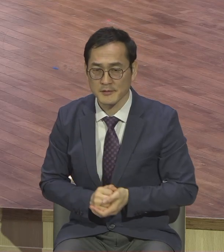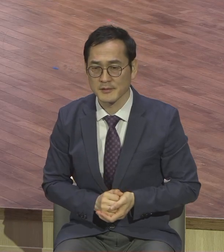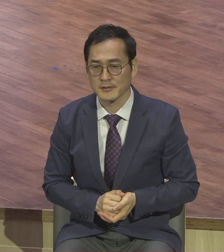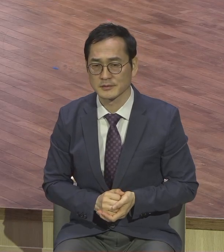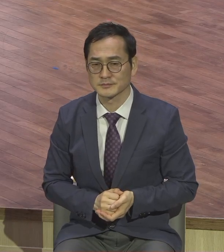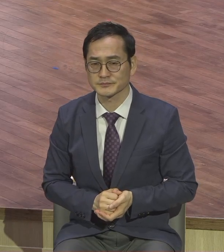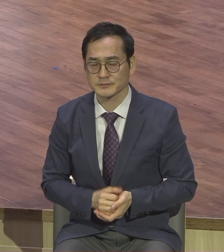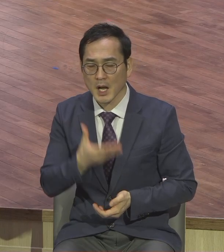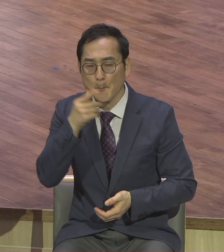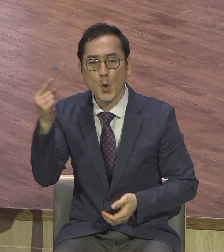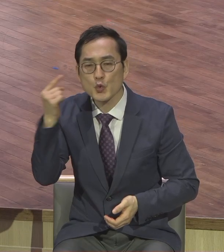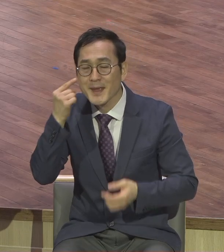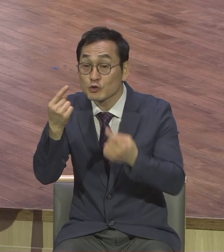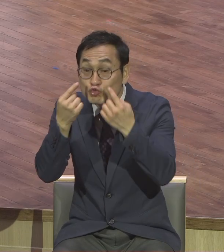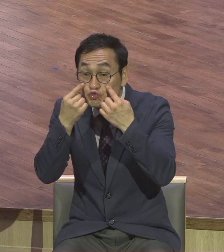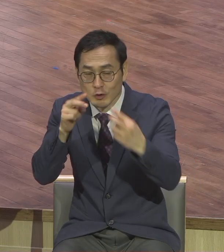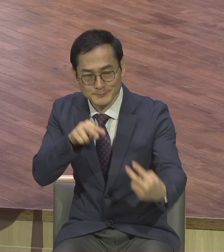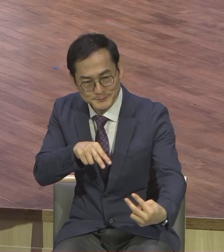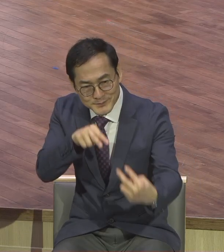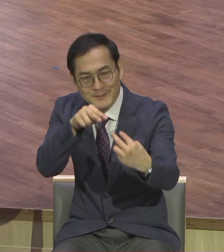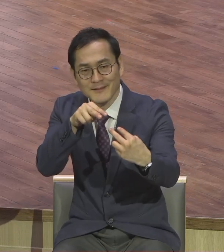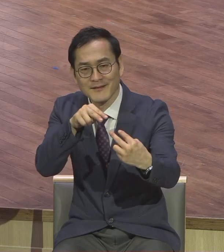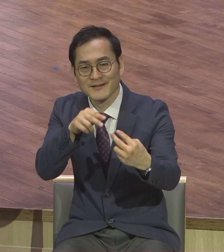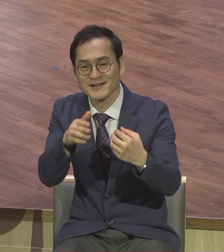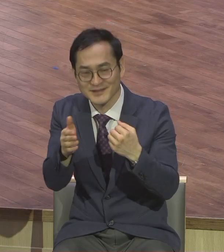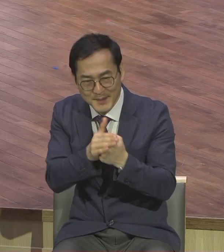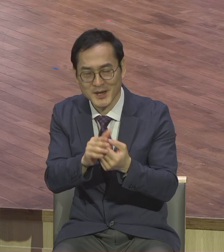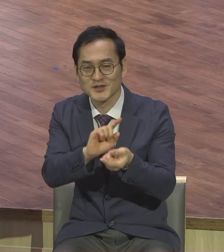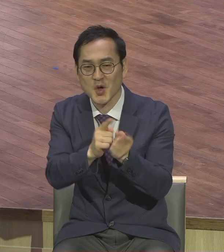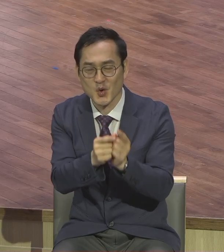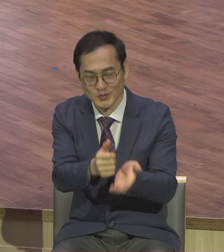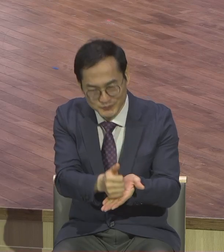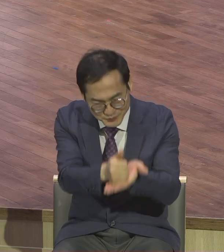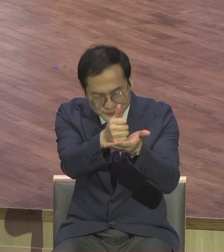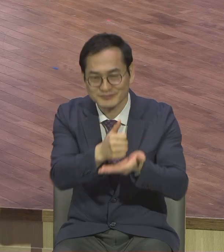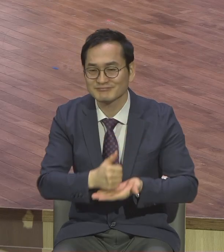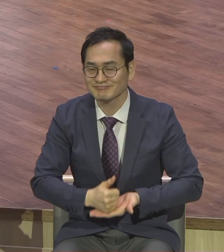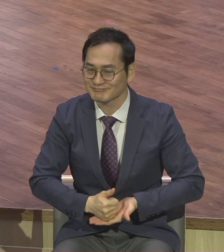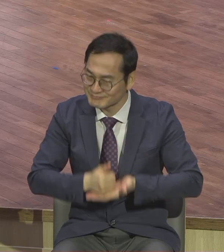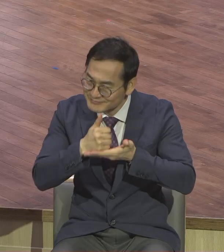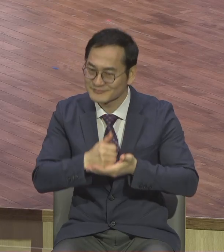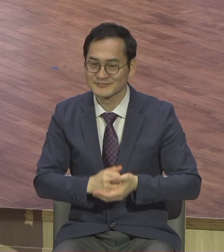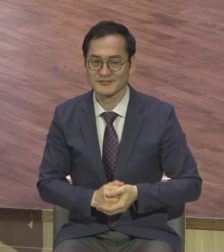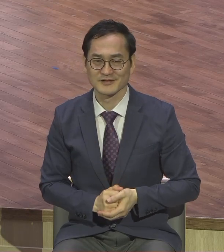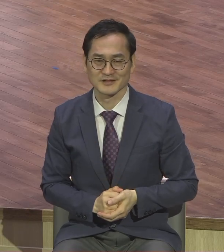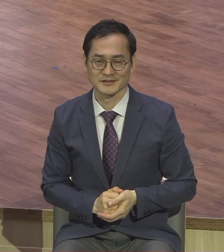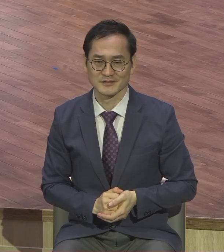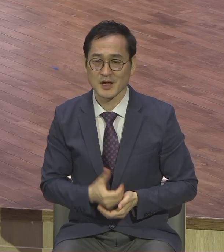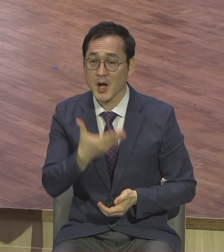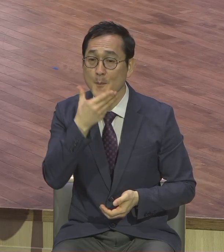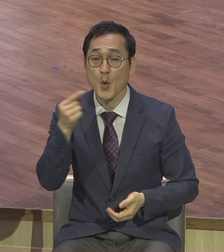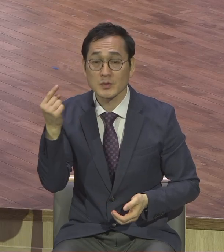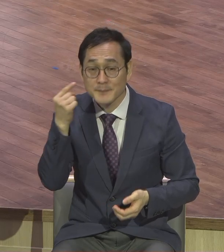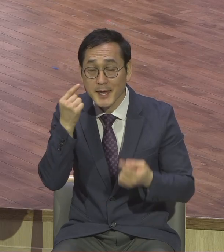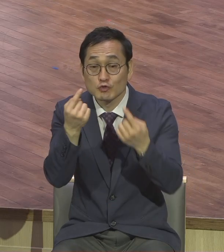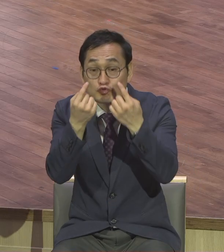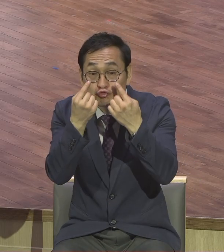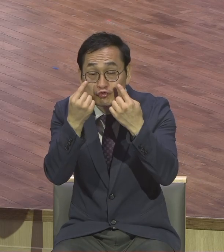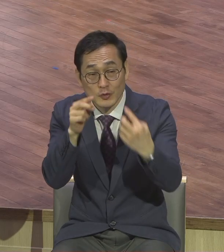서로를 복음의 눈으로 바라봤기 때문에 가능한 일이었어요. 복음의 눈.